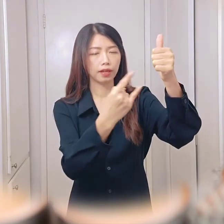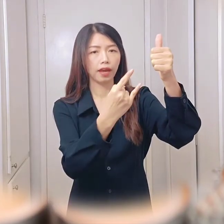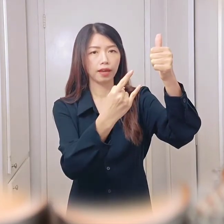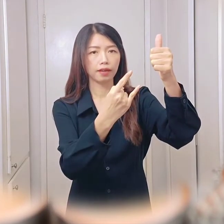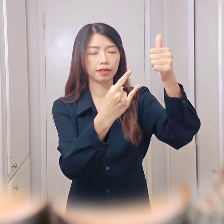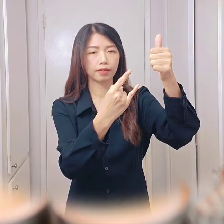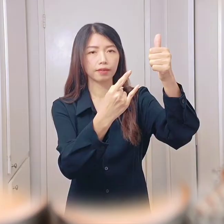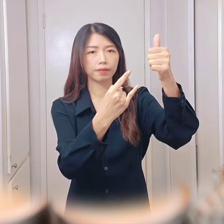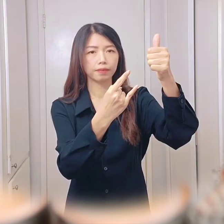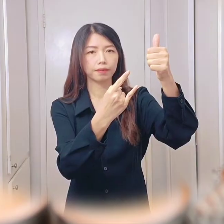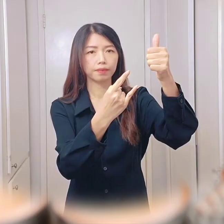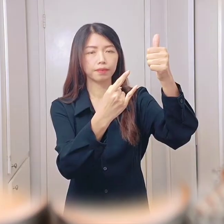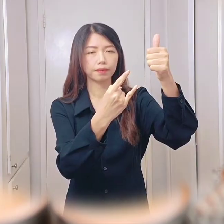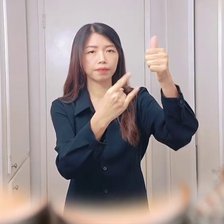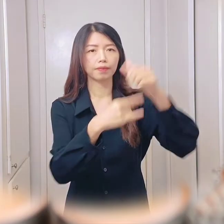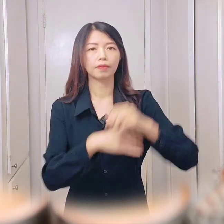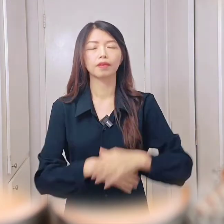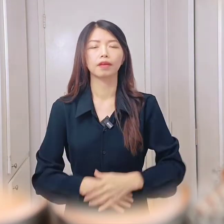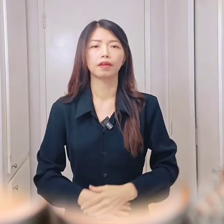주께.